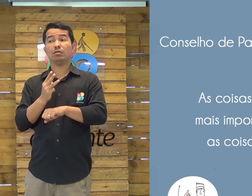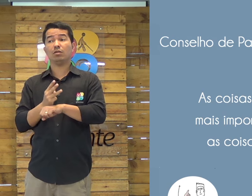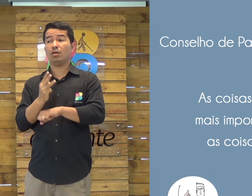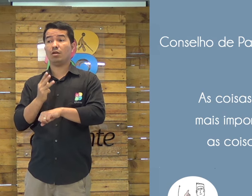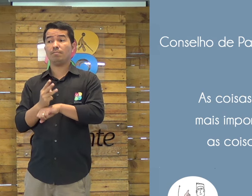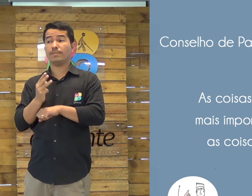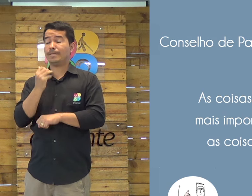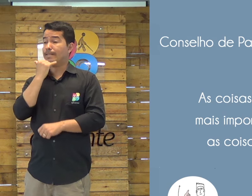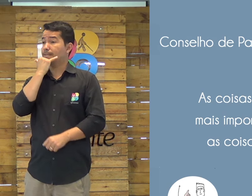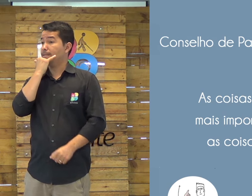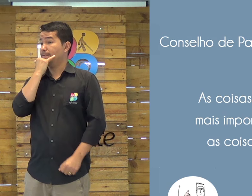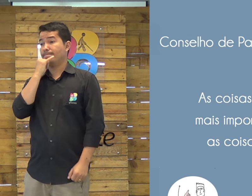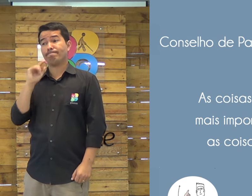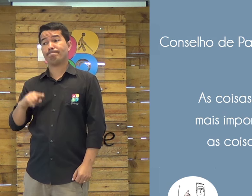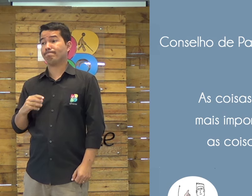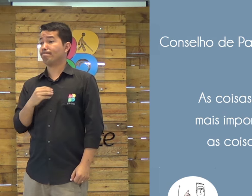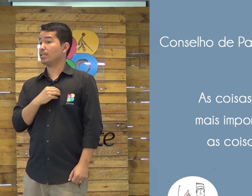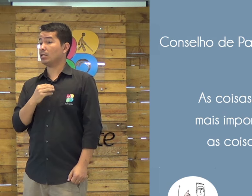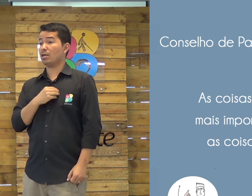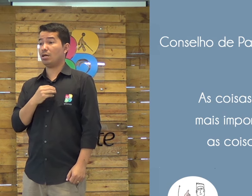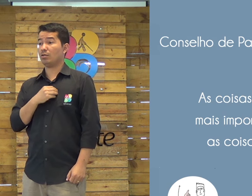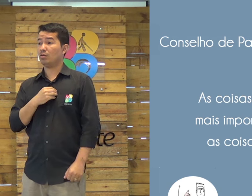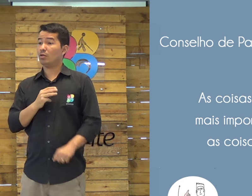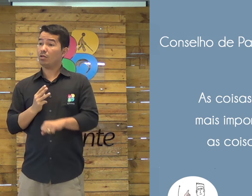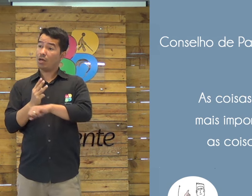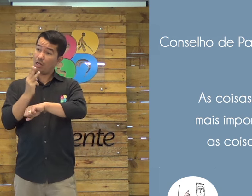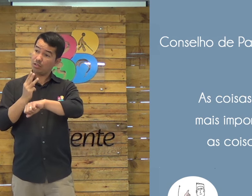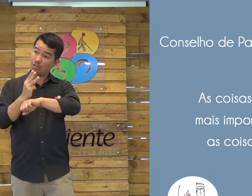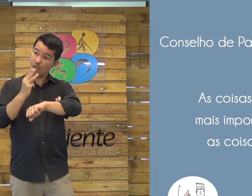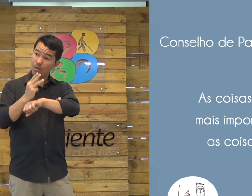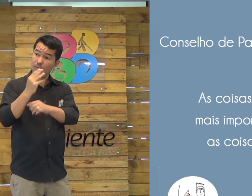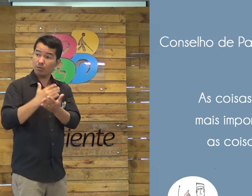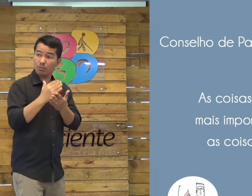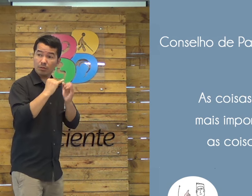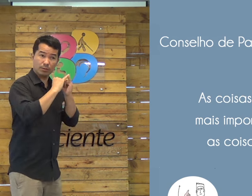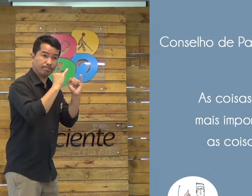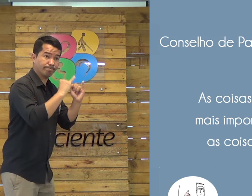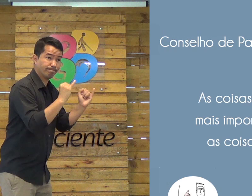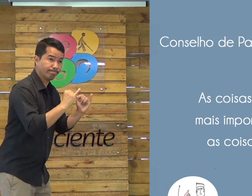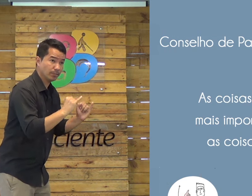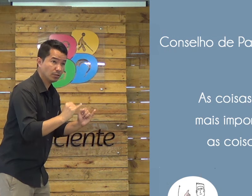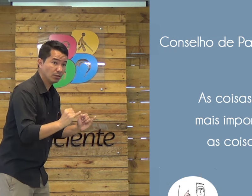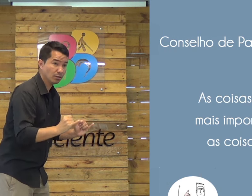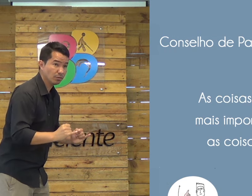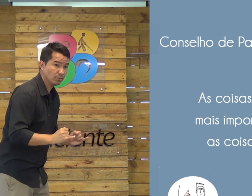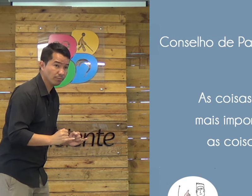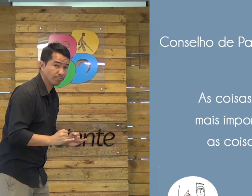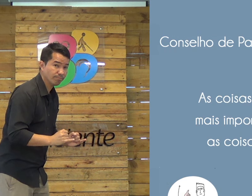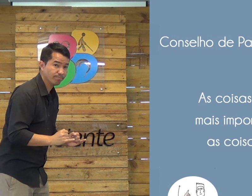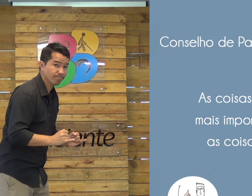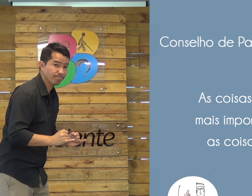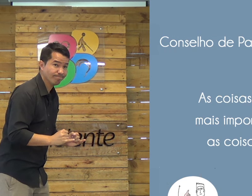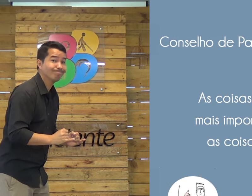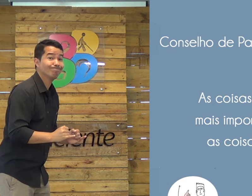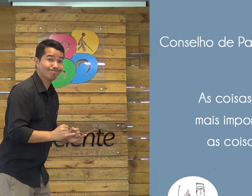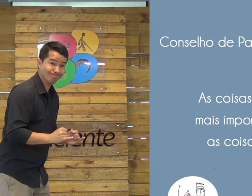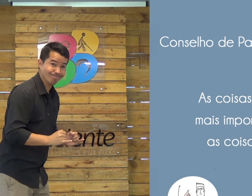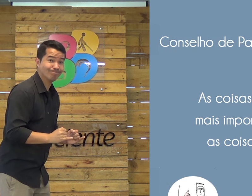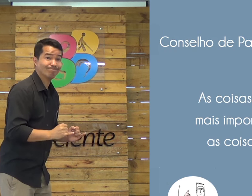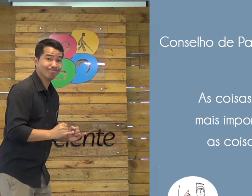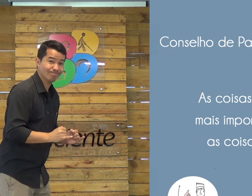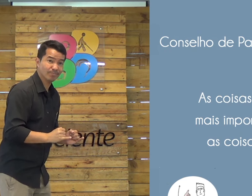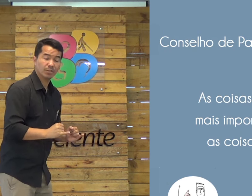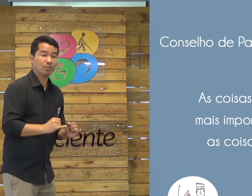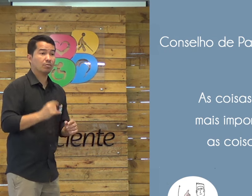Se você pensar no WhatsApp primeiro, me perdoa, você está pecando. Porque o WhatsApp começa a ser um ídolo para